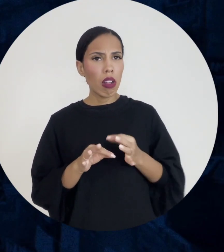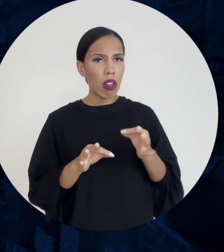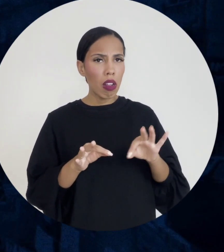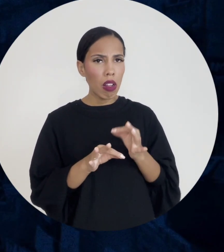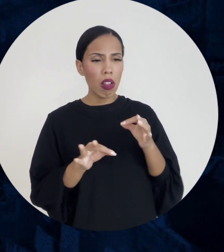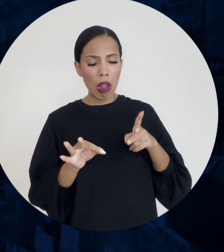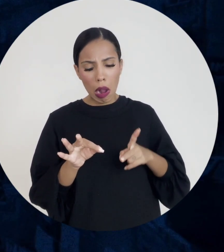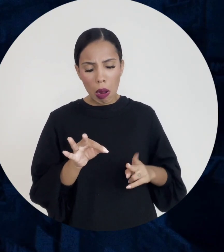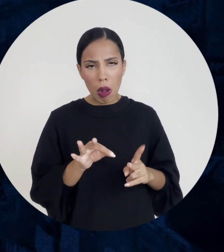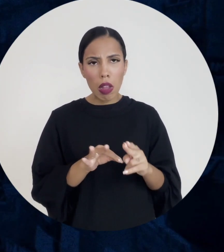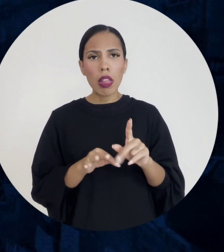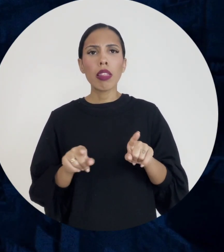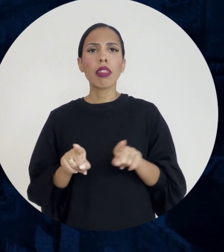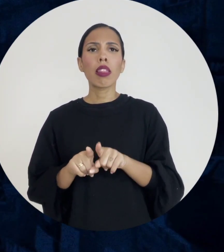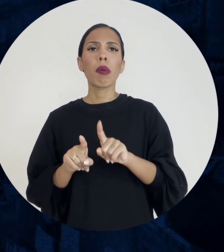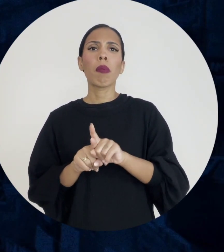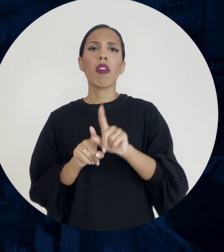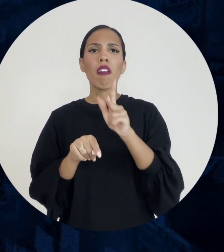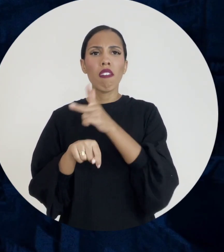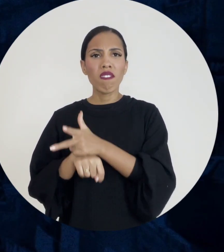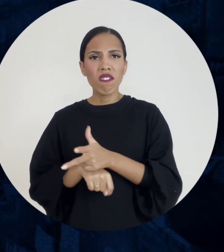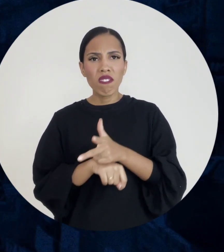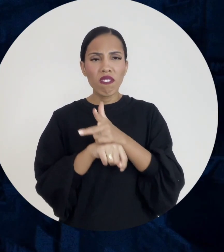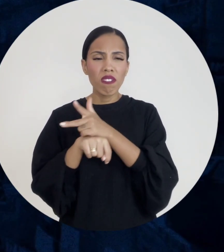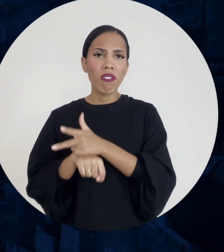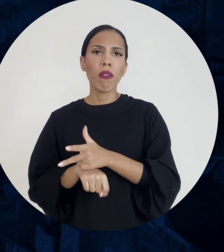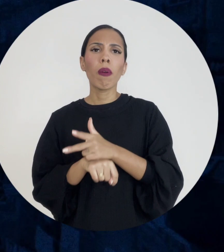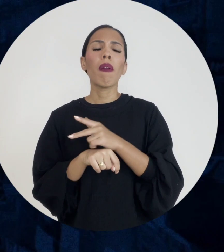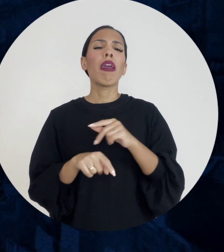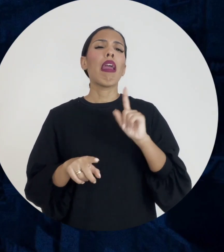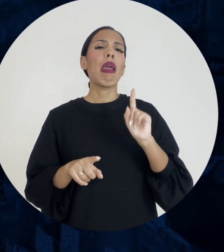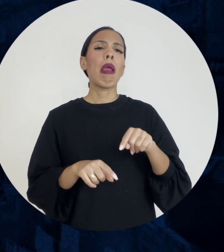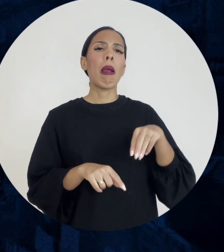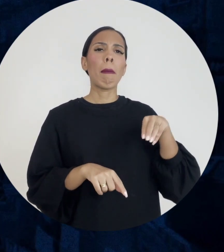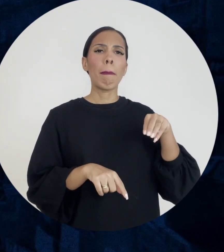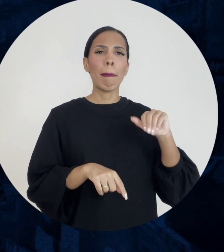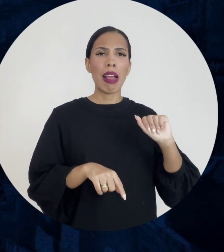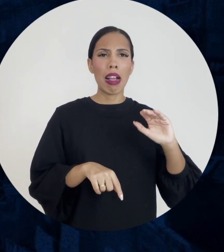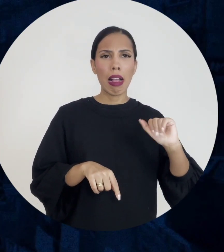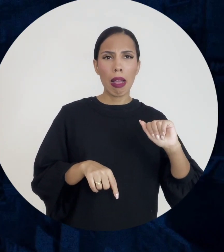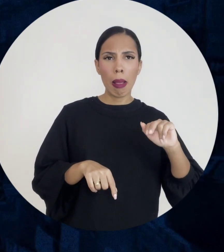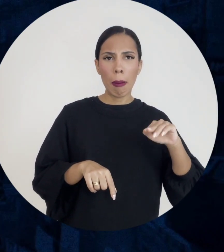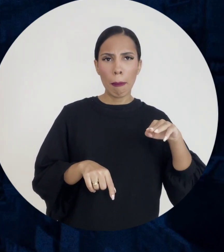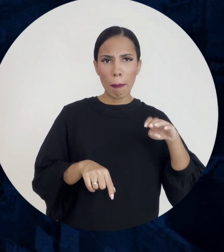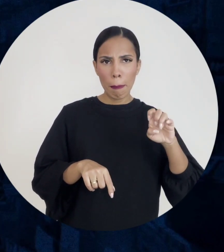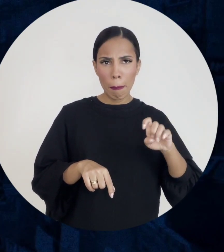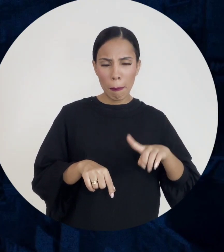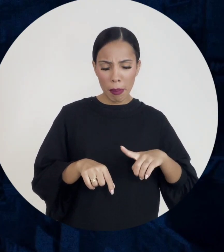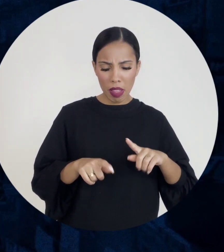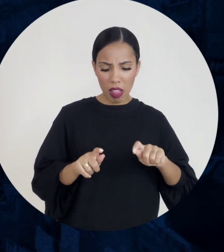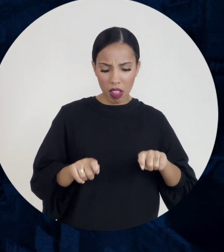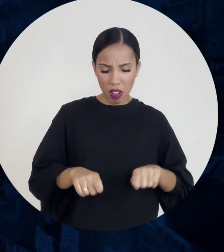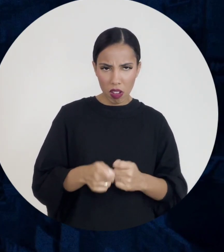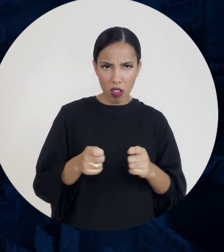de vídeo, era macramê, era